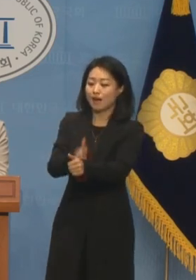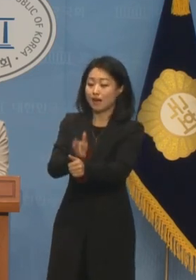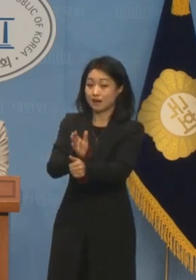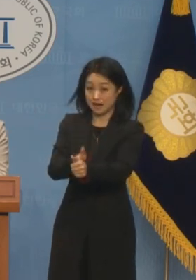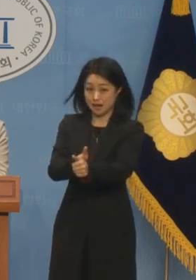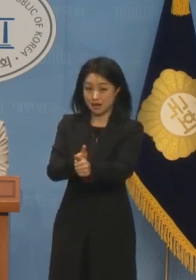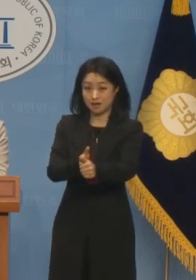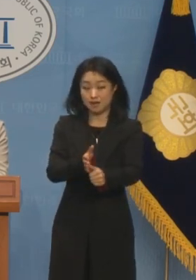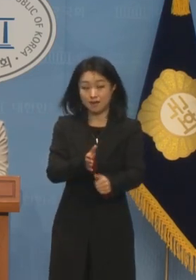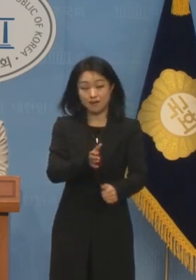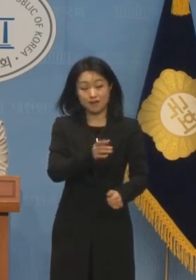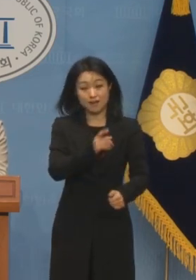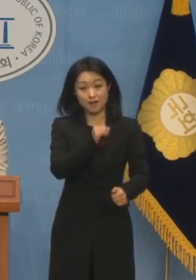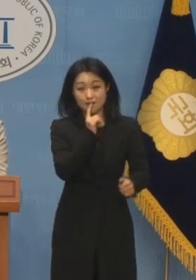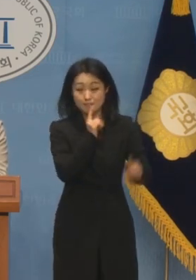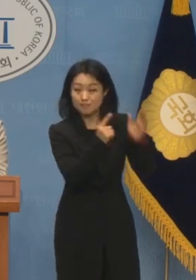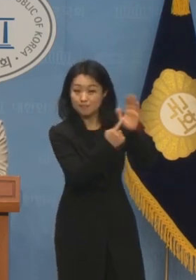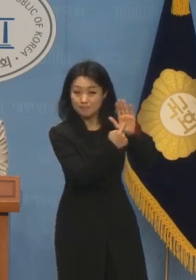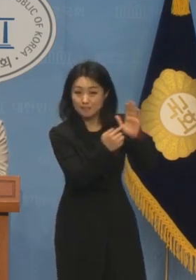주문했다고 합니다.